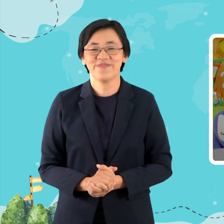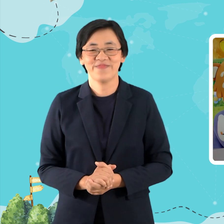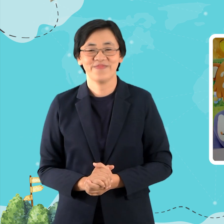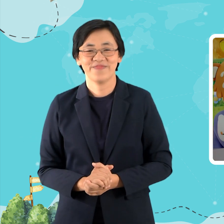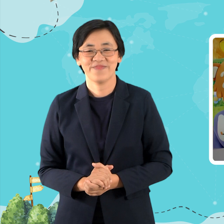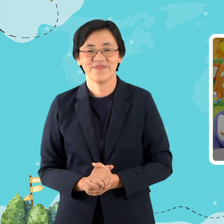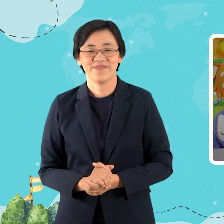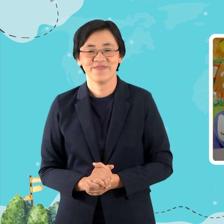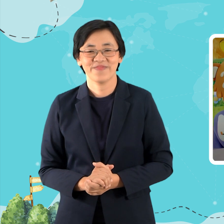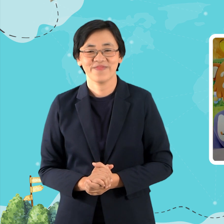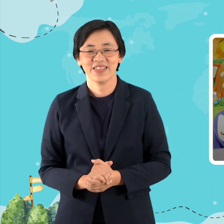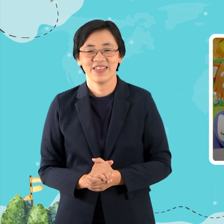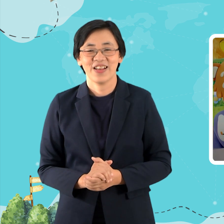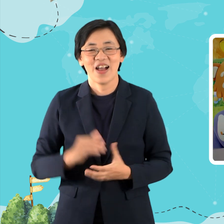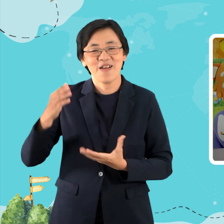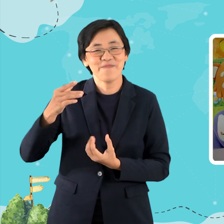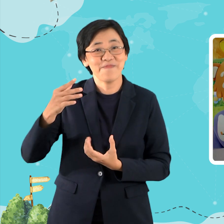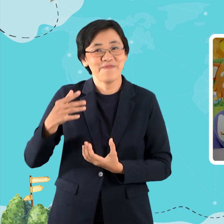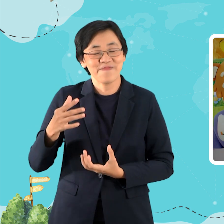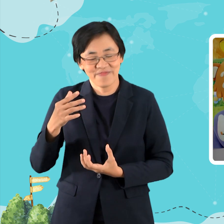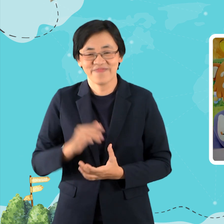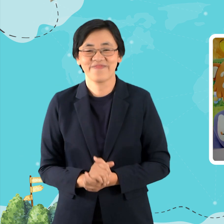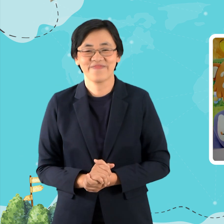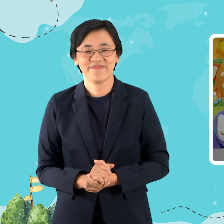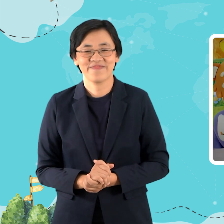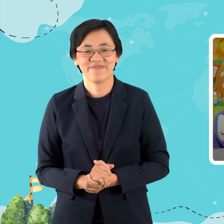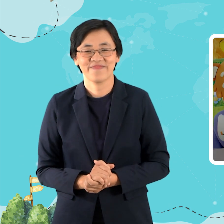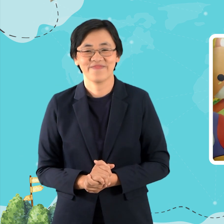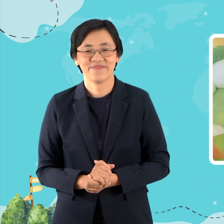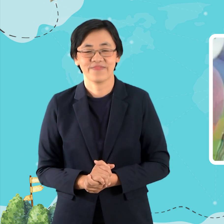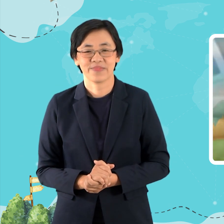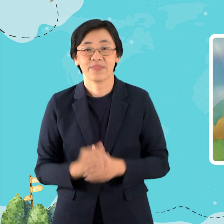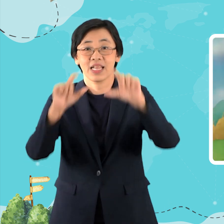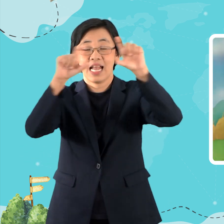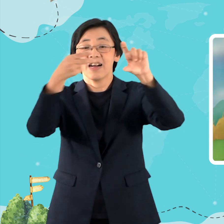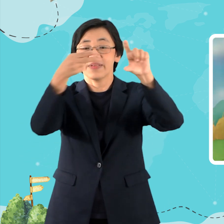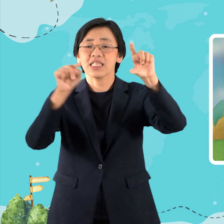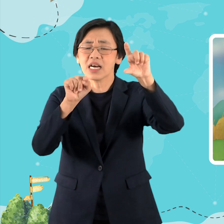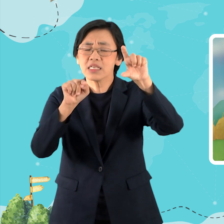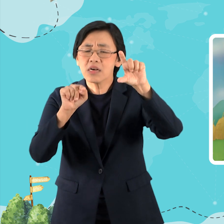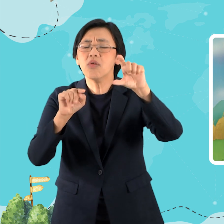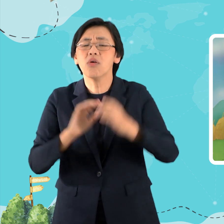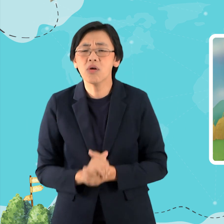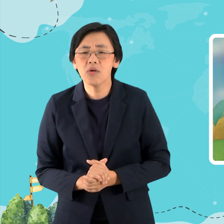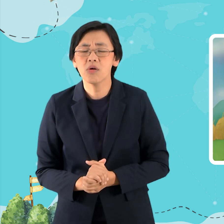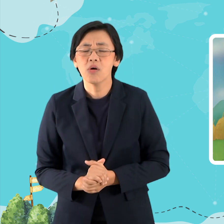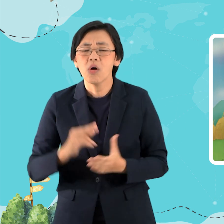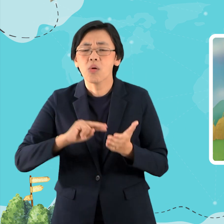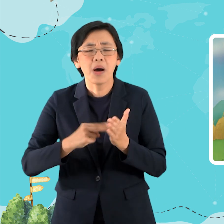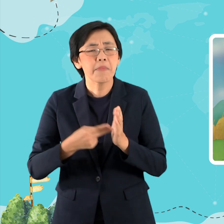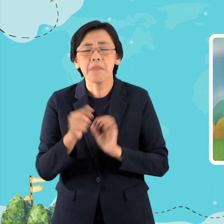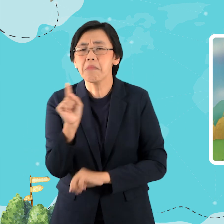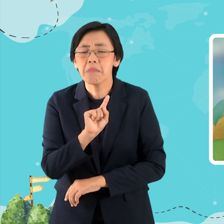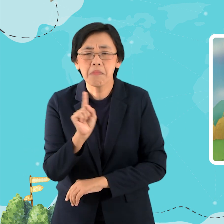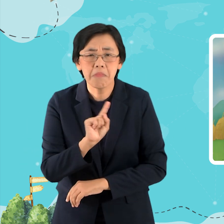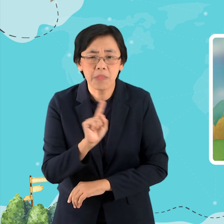า เล่นดนตรีหน่อยไหมเล่นอย่างนี้ตลอดเลย ไม้อ่อนดัดง่ายไม้แก่ดัด